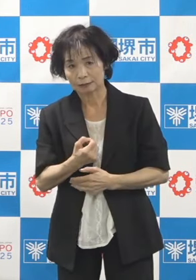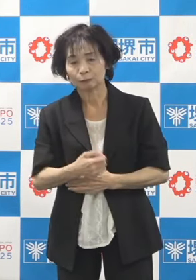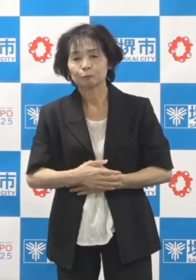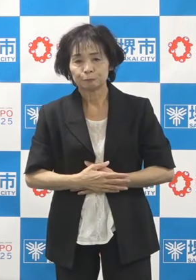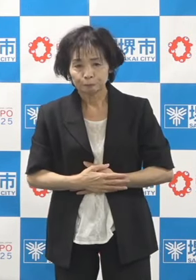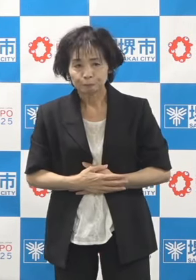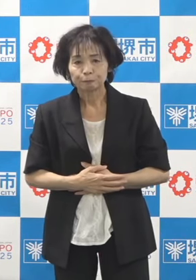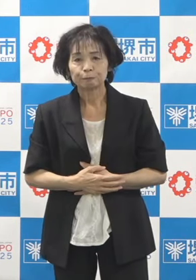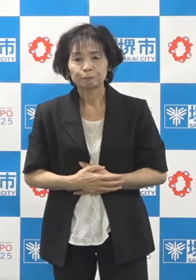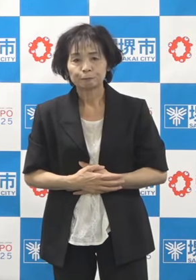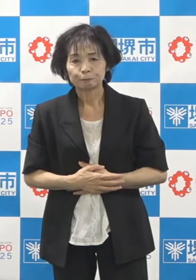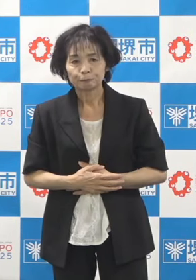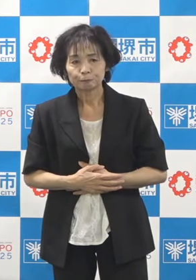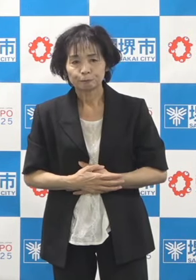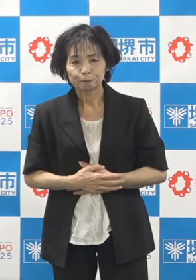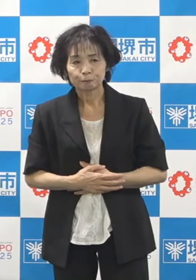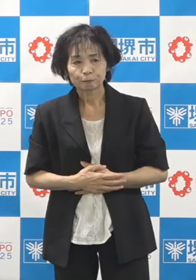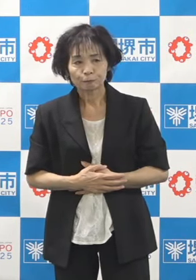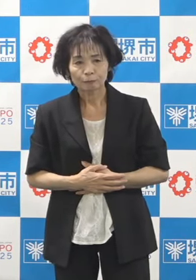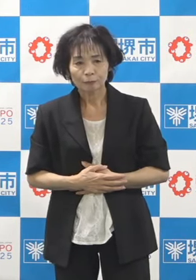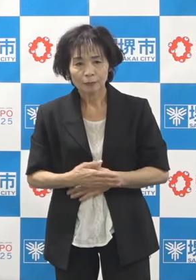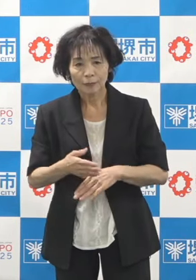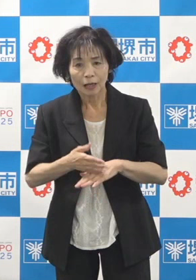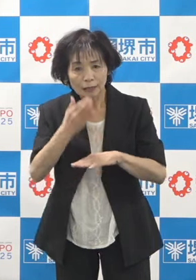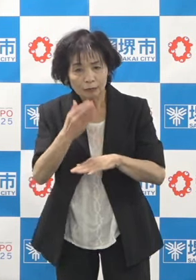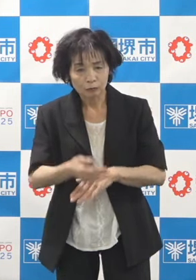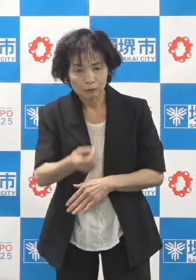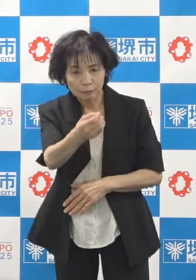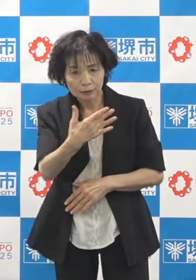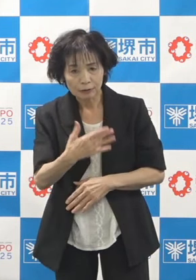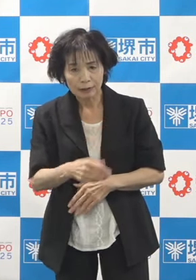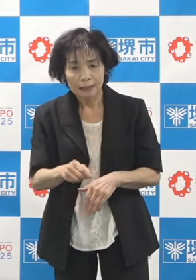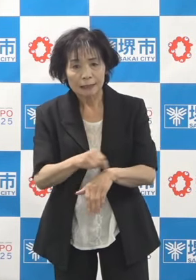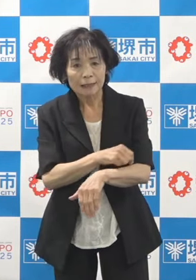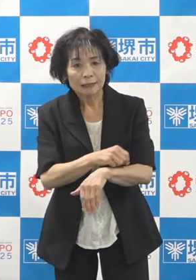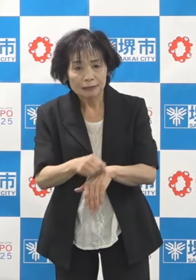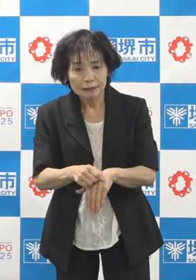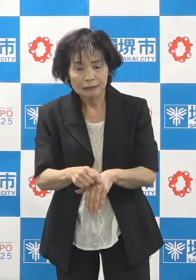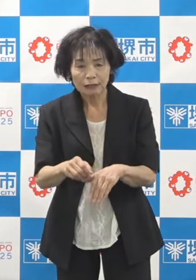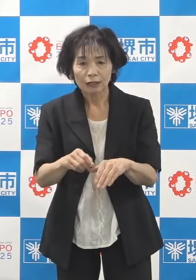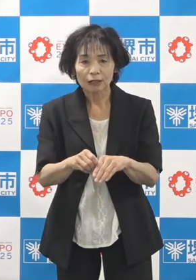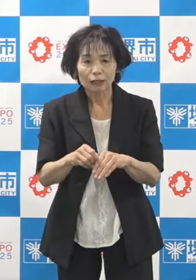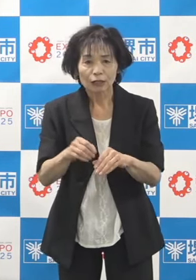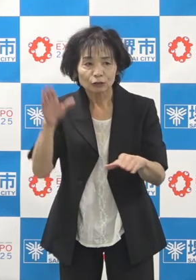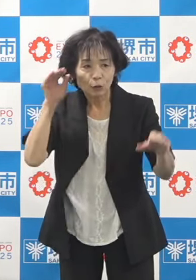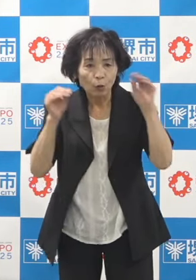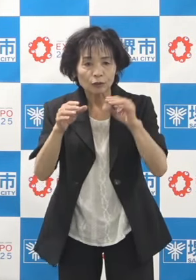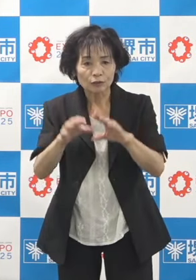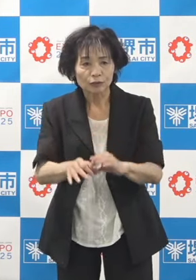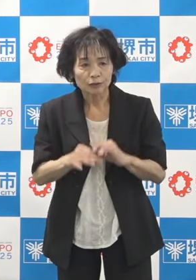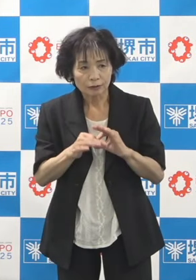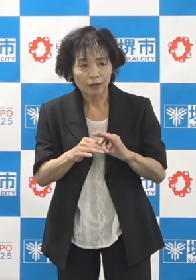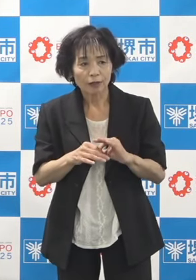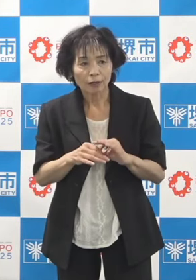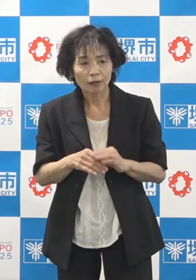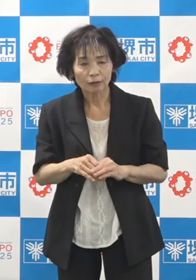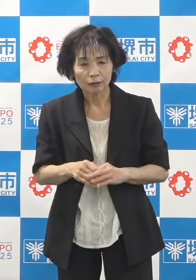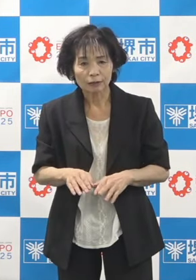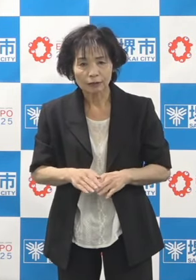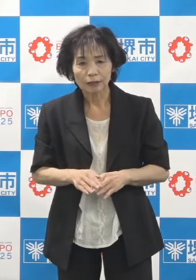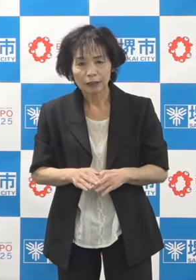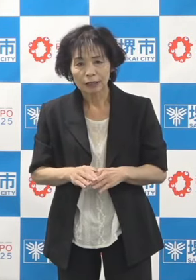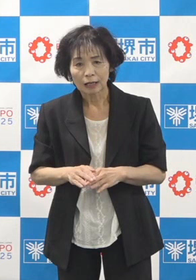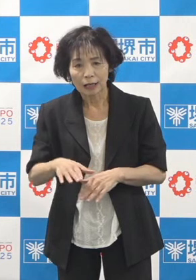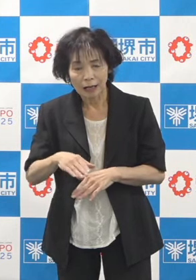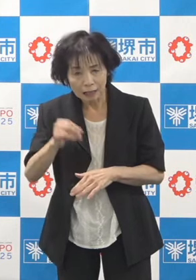。はい、 ありがとうございます。で、臨時情報について、その国民のまだその運用が始まされてから、